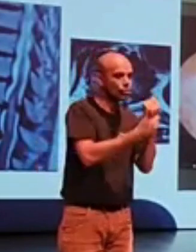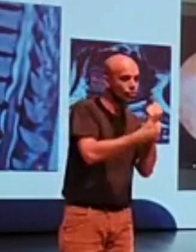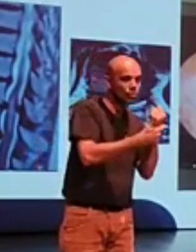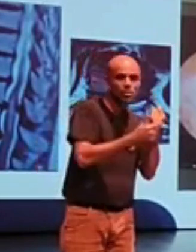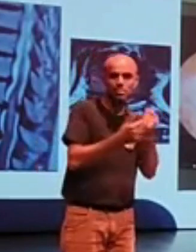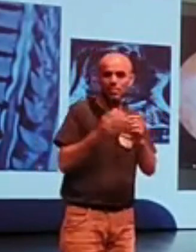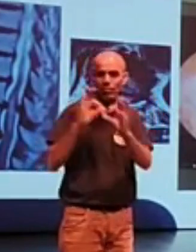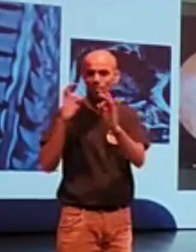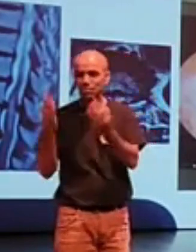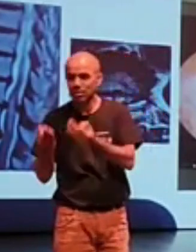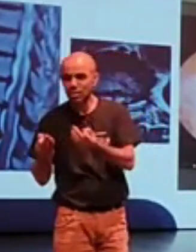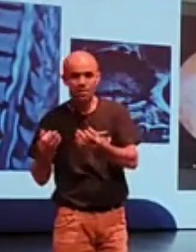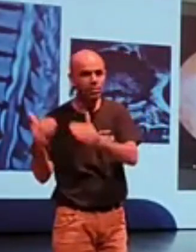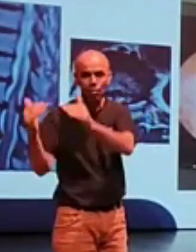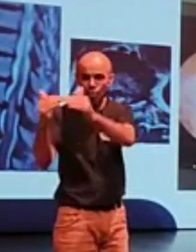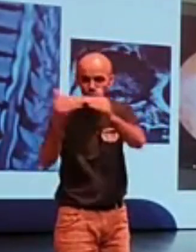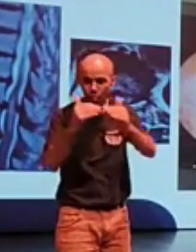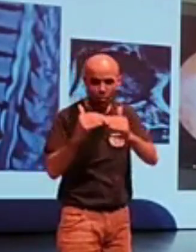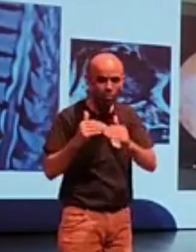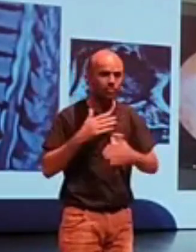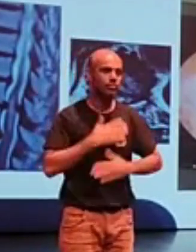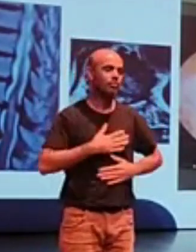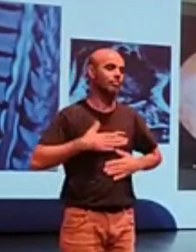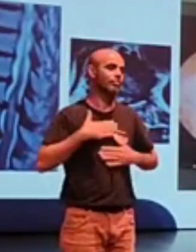paciente e para a família.